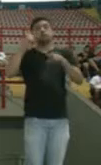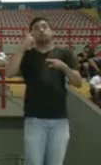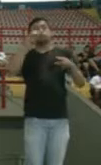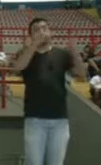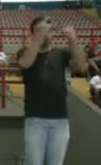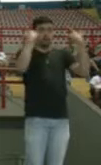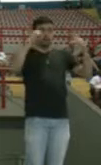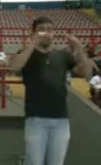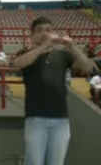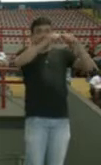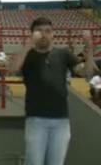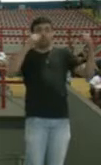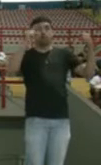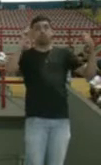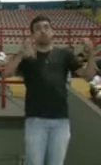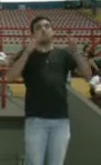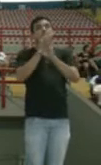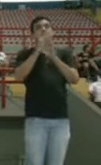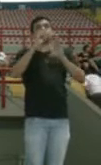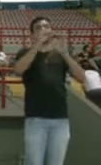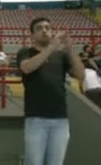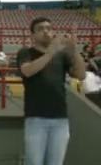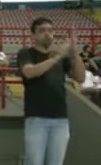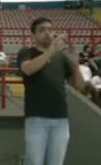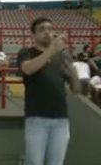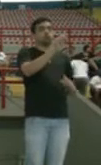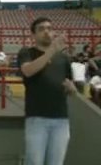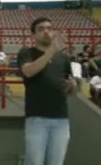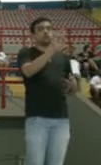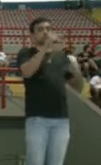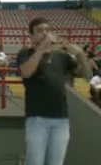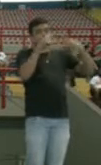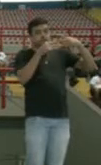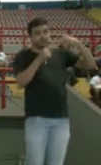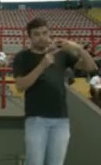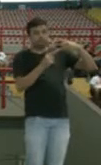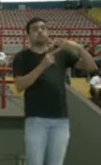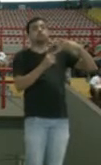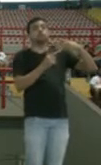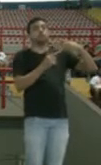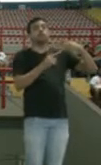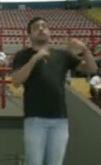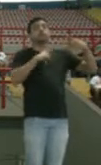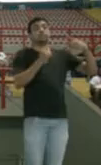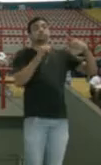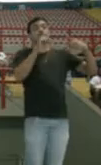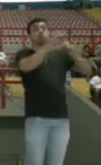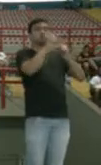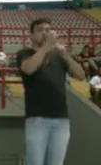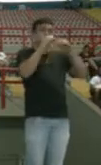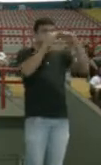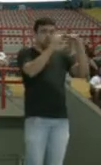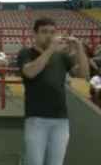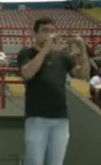derrubar o capitalismo são as doutrinas. Nós temos quantas? Três? Três: